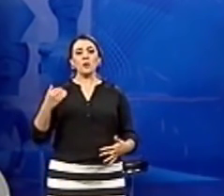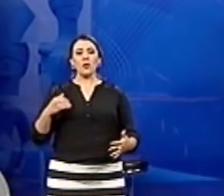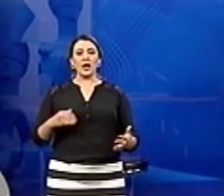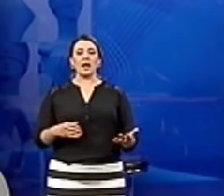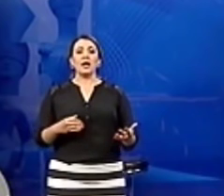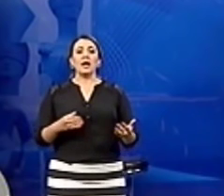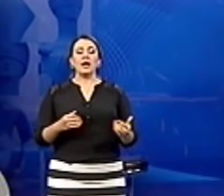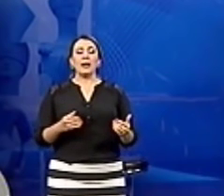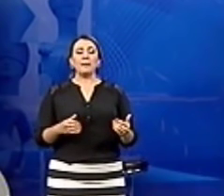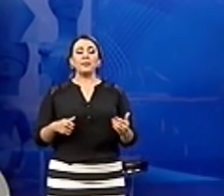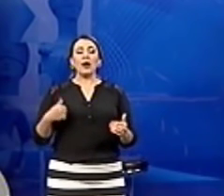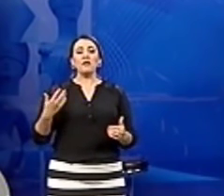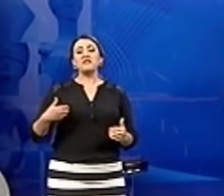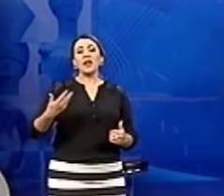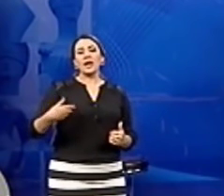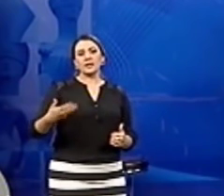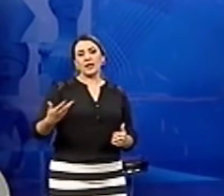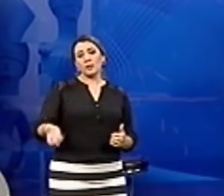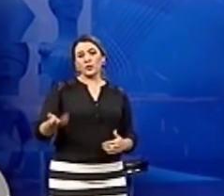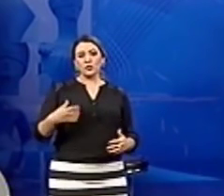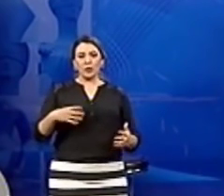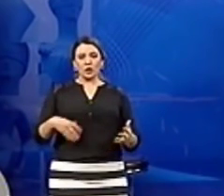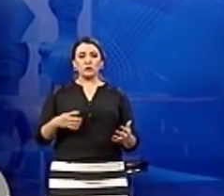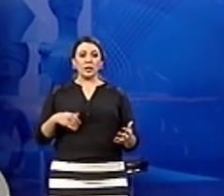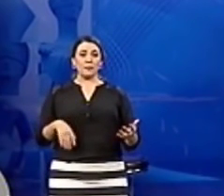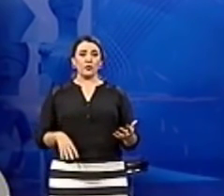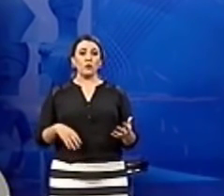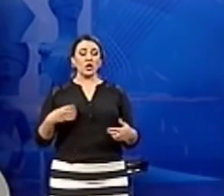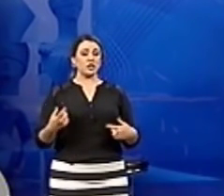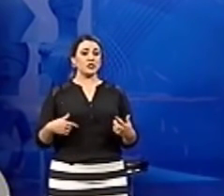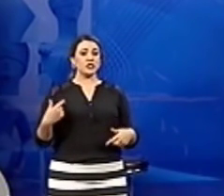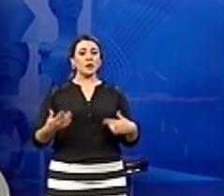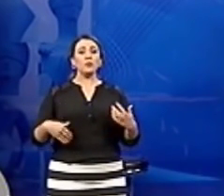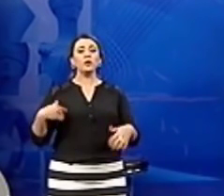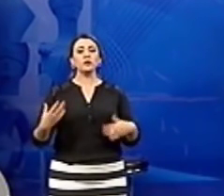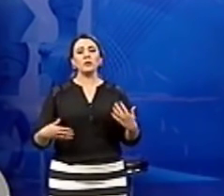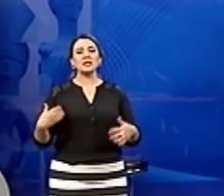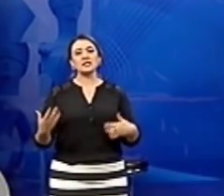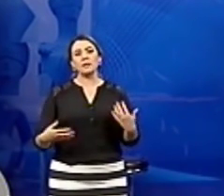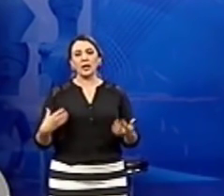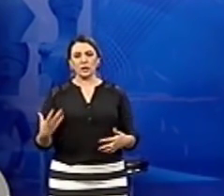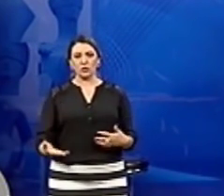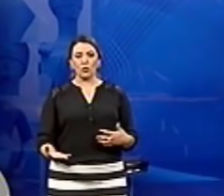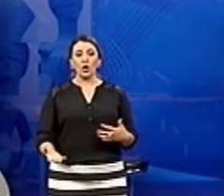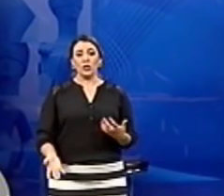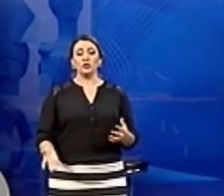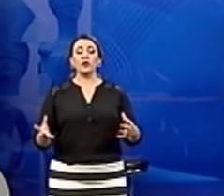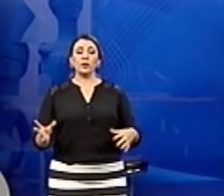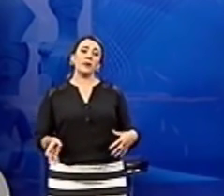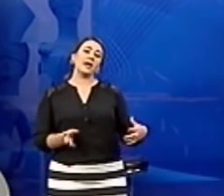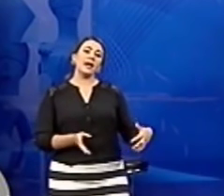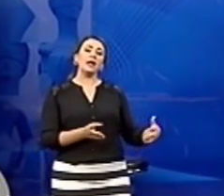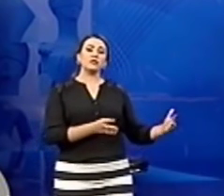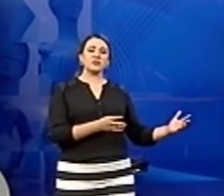como a oferta era muito menor do que a procura, a gente tinha muito mais trabalhador do que o mercado de